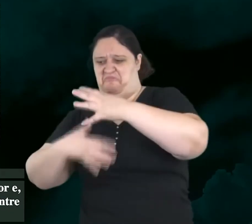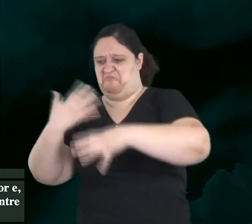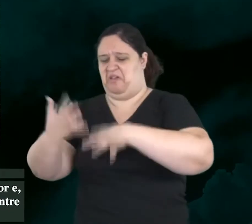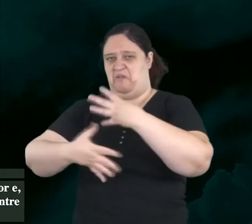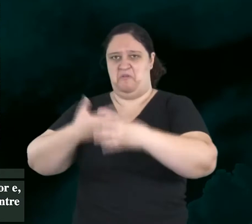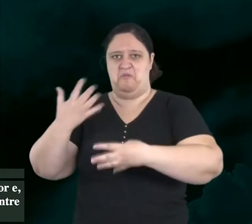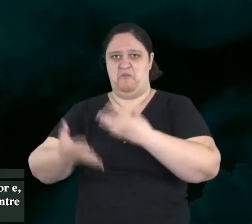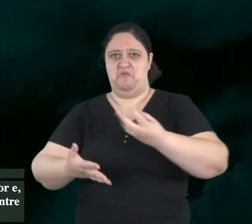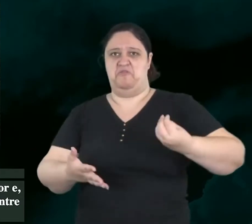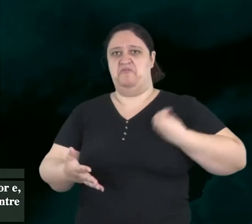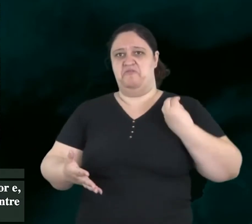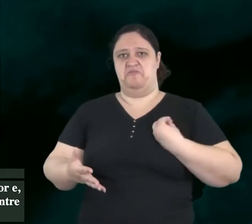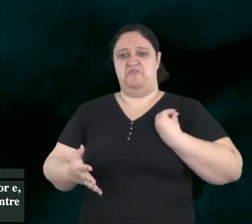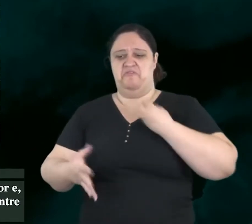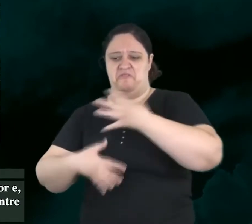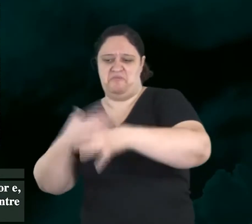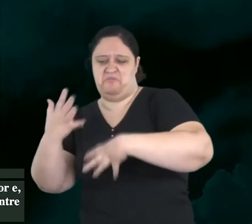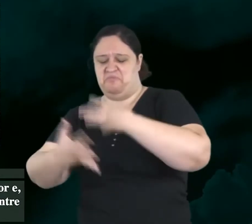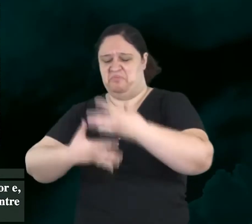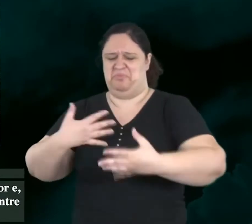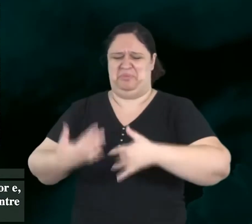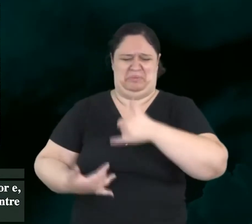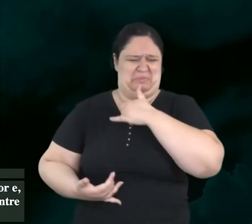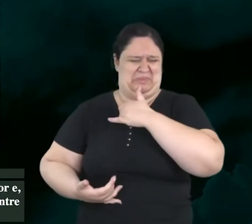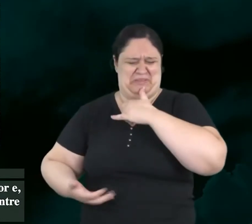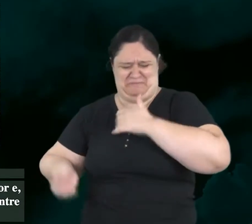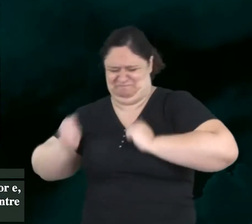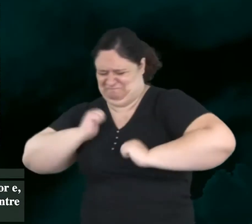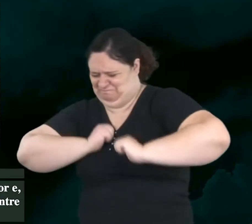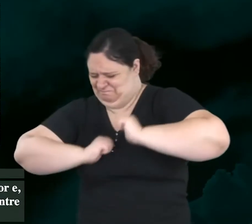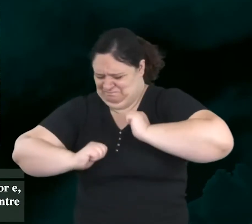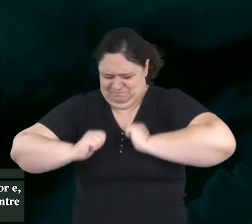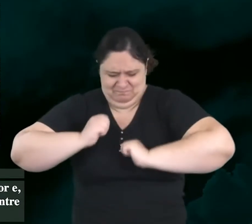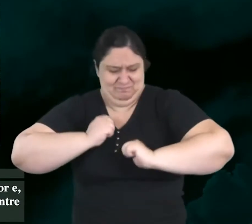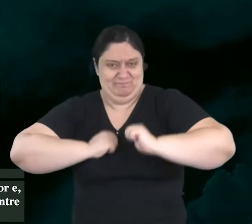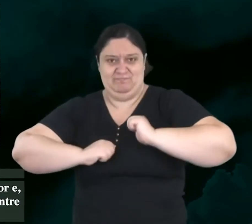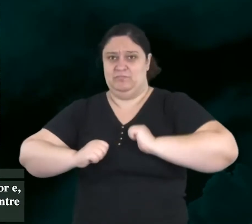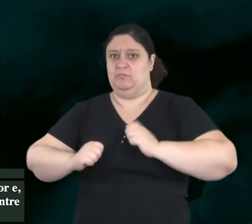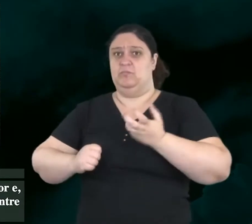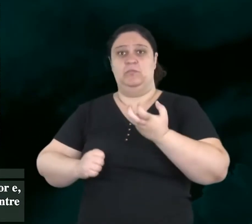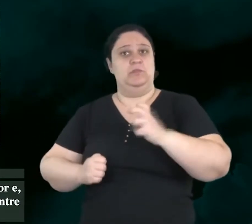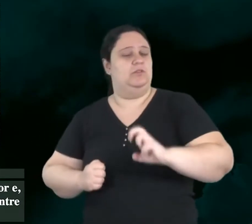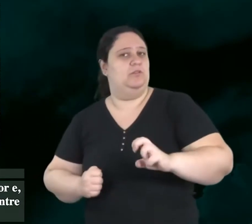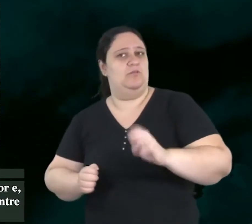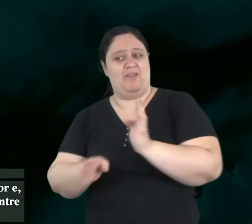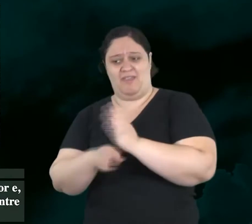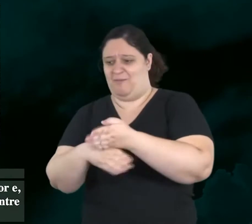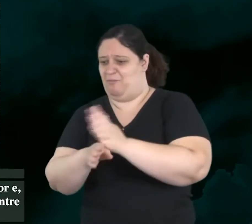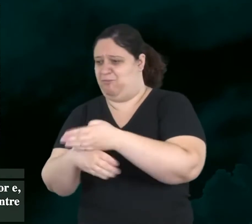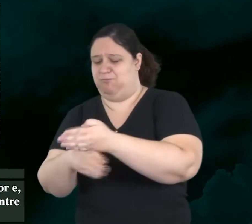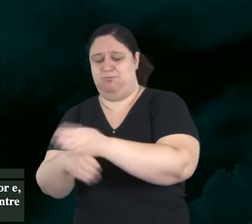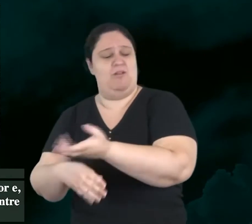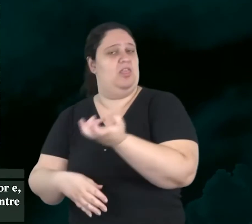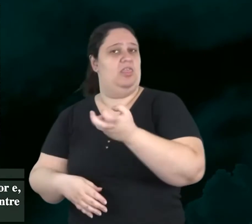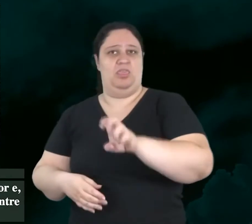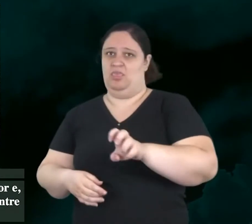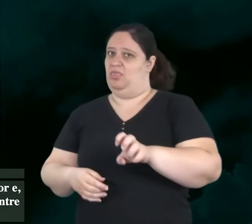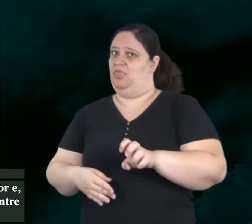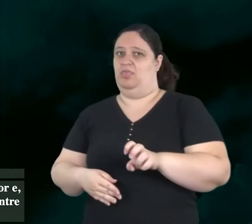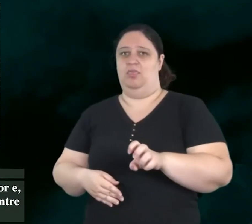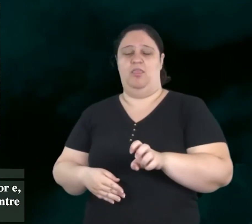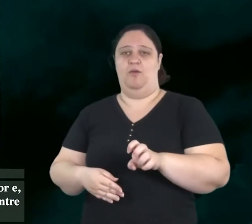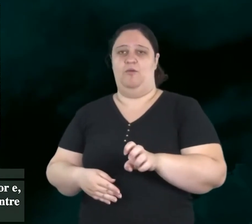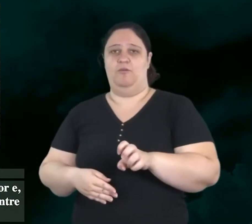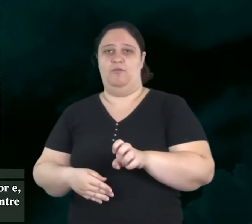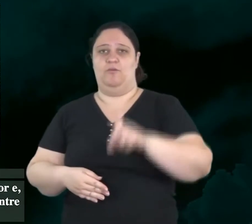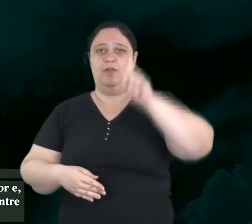desordem, nessa tristeza, angústia, né, não saber para onde vai, e eu não quero viver ser um pastor,